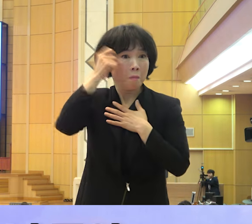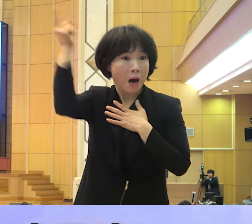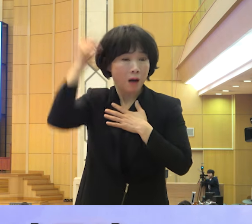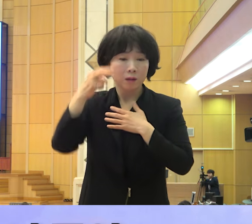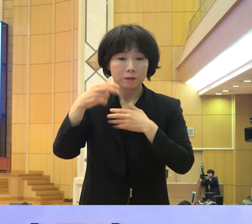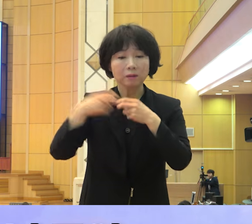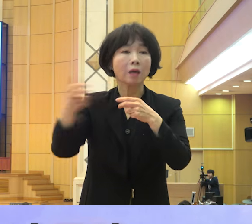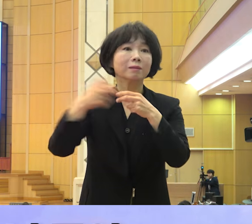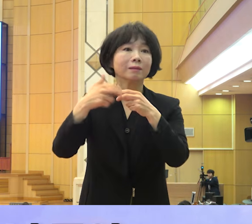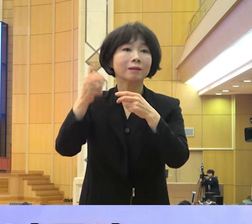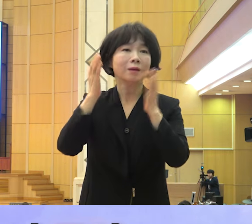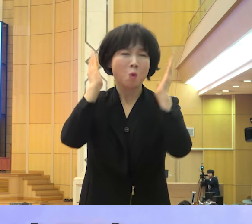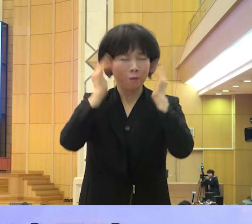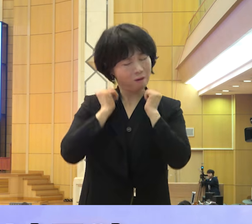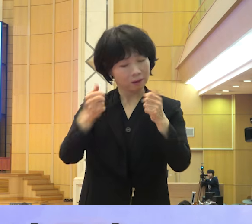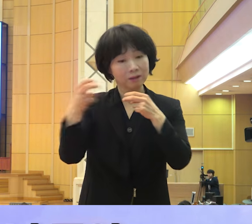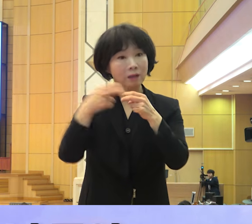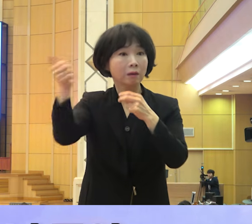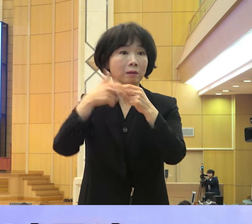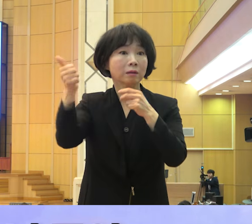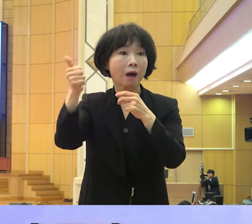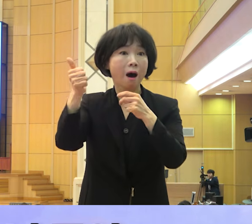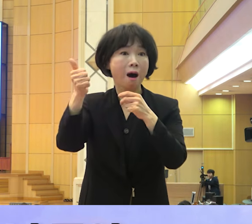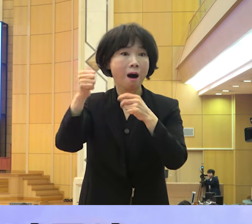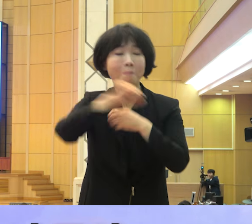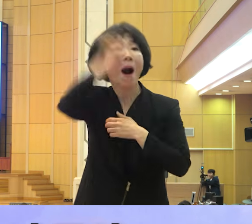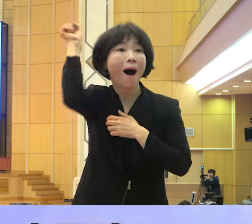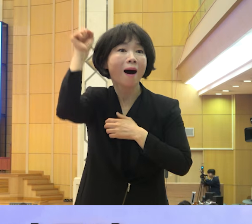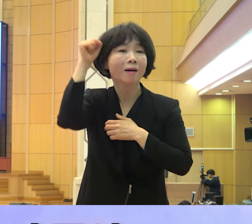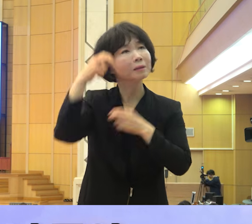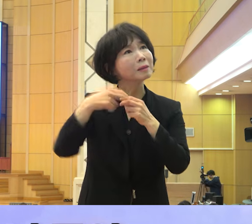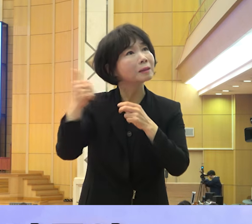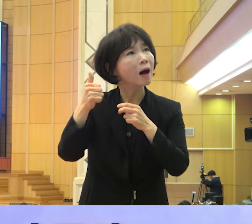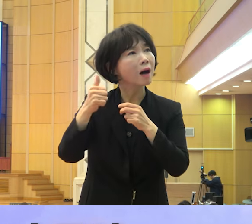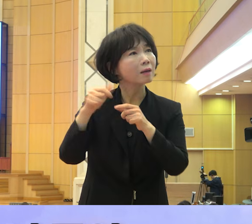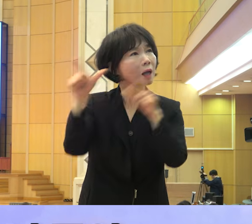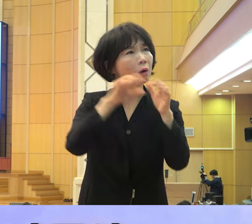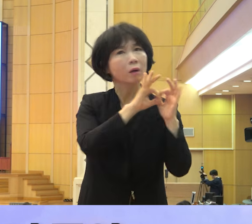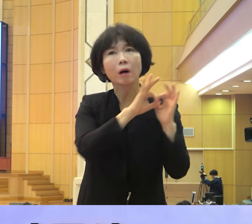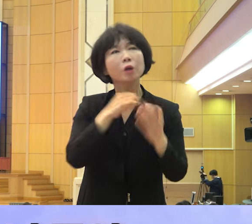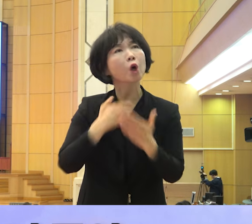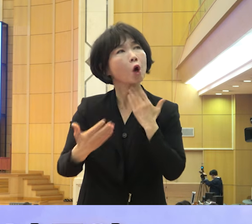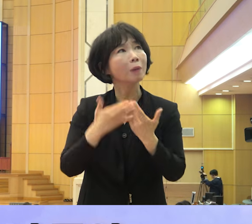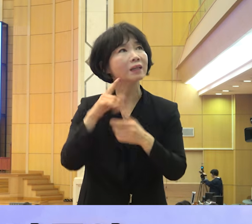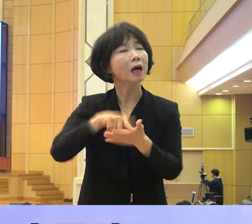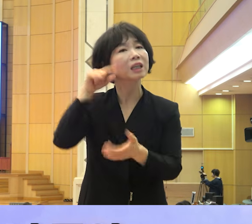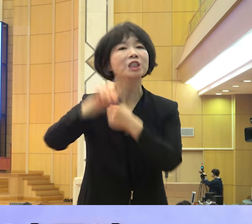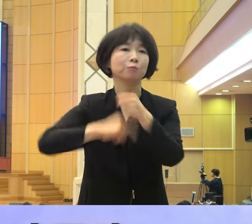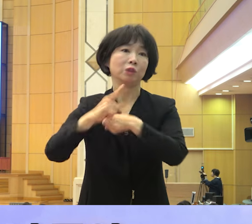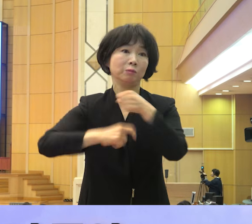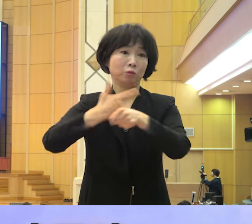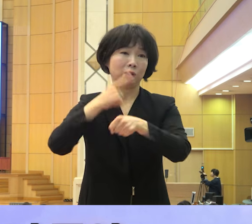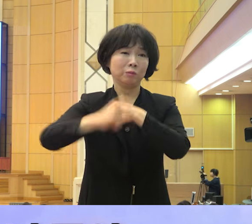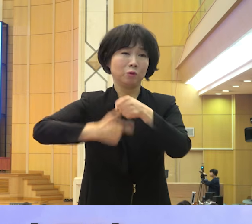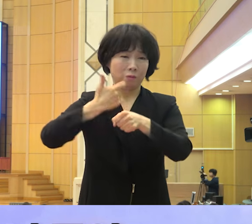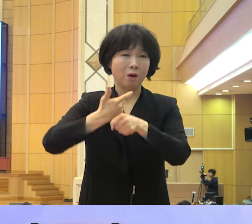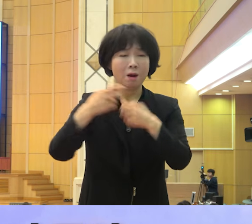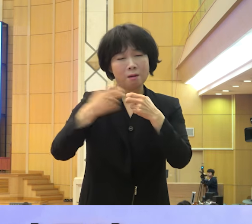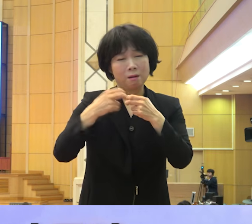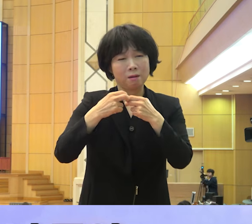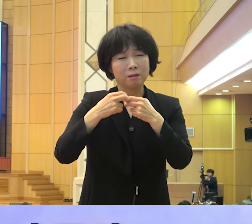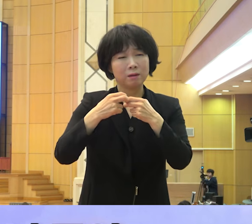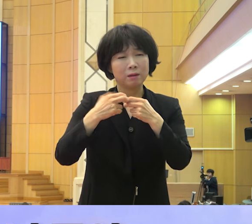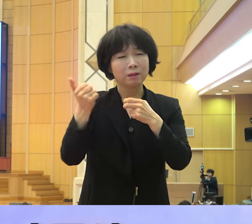결혼하고 의사 생활 약 16년 동안 의사 생활 하던